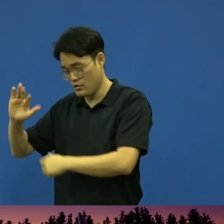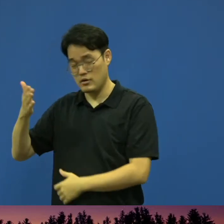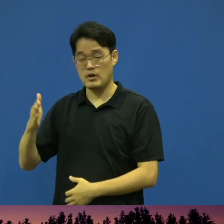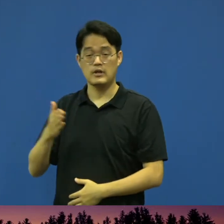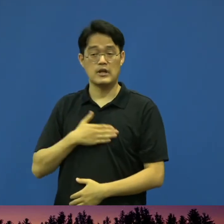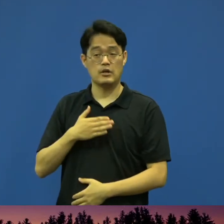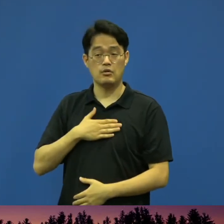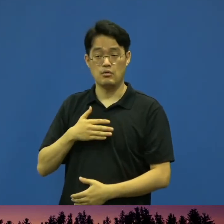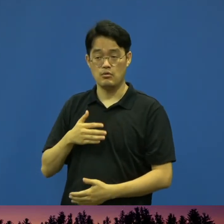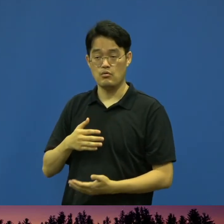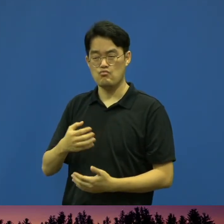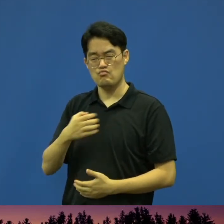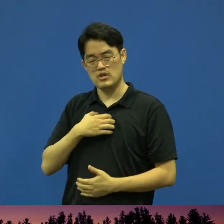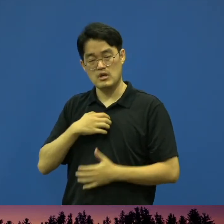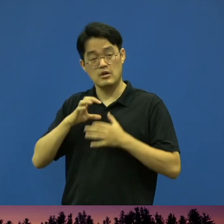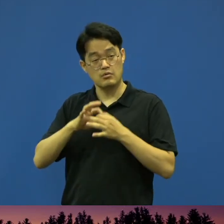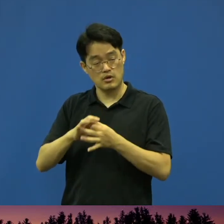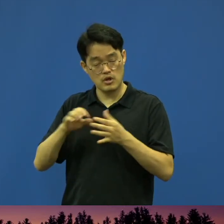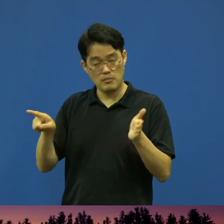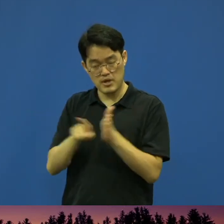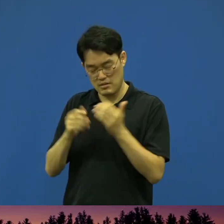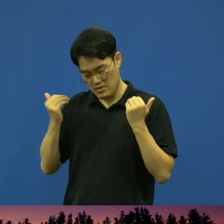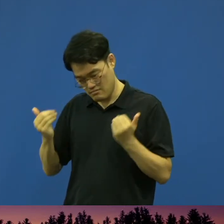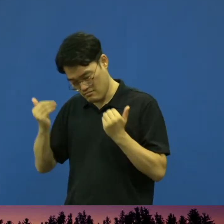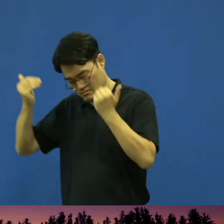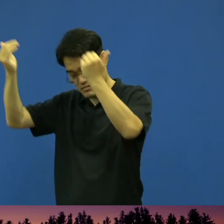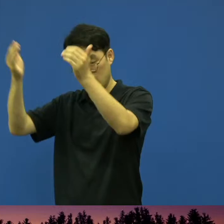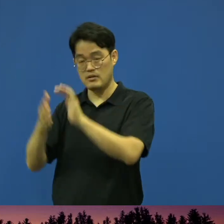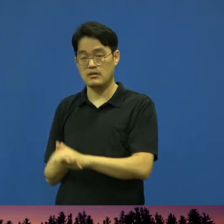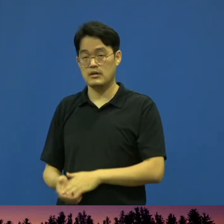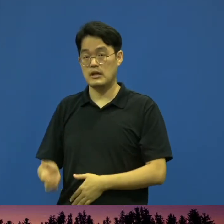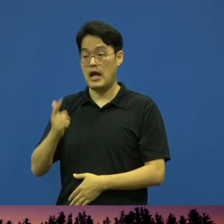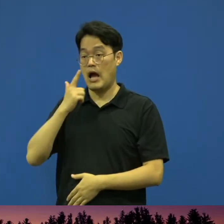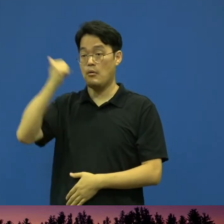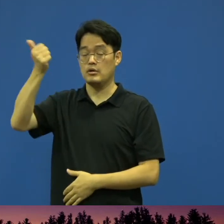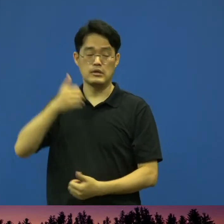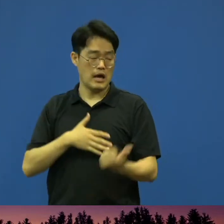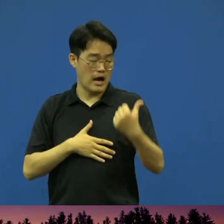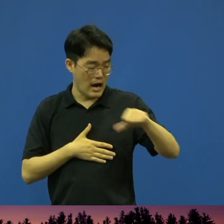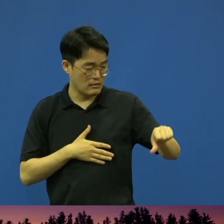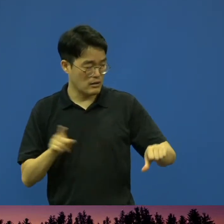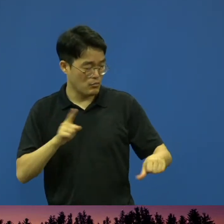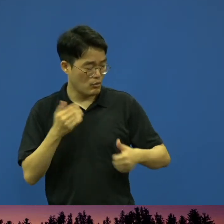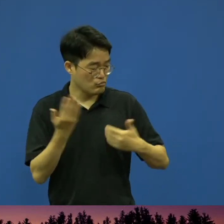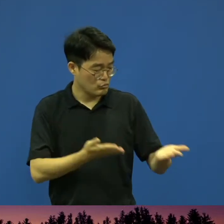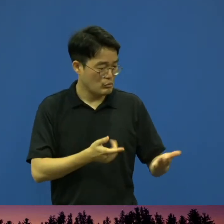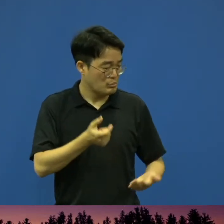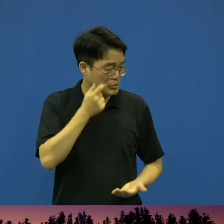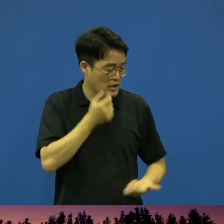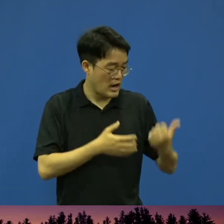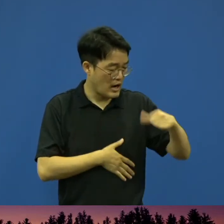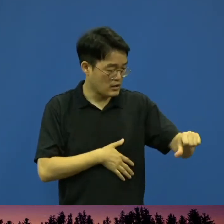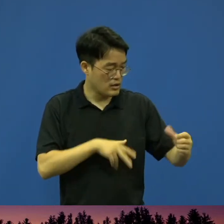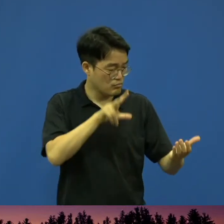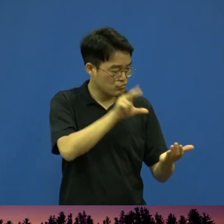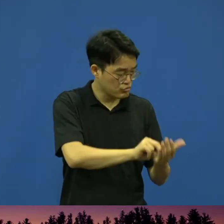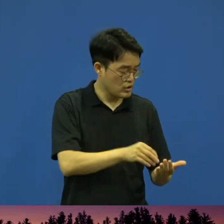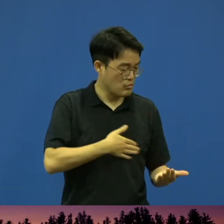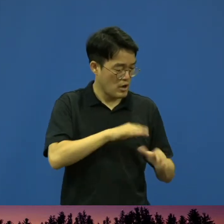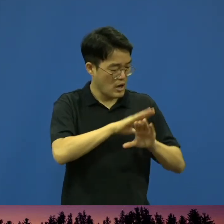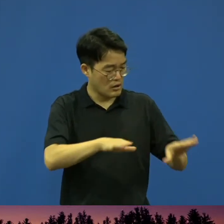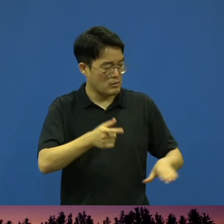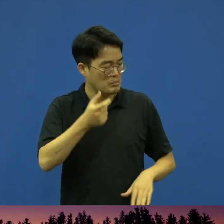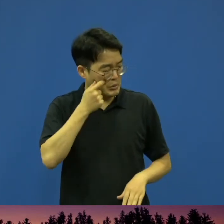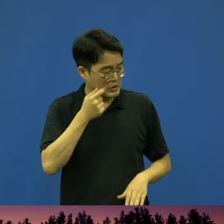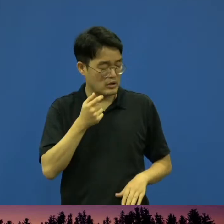믿음이 자라나기 시작했습니다. 아버지로서 아들에게 아무것도 이길 수 없는 상황 앞에, 아들의 어떠한 문제 앞에 아무것도 이길 수 없이 우두커니